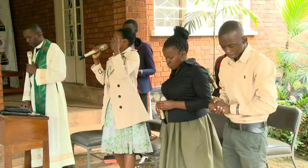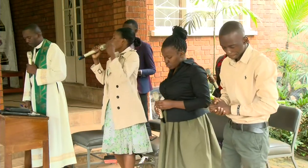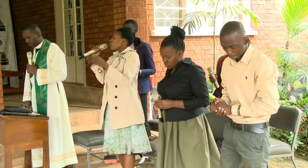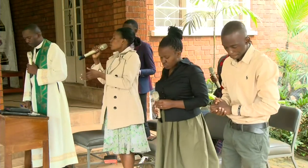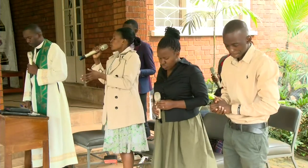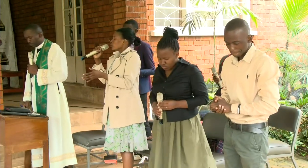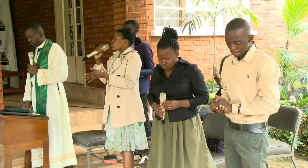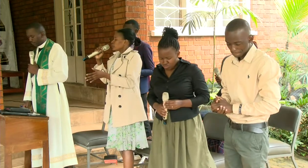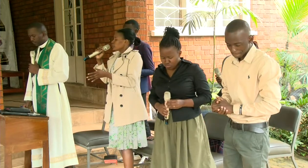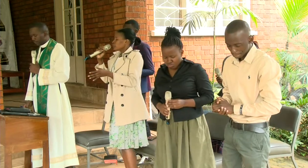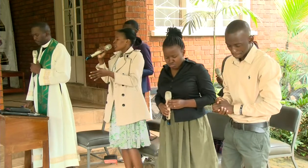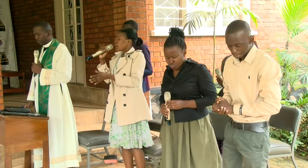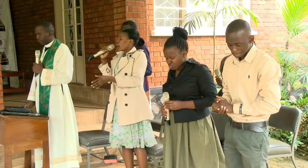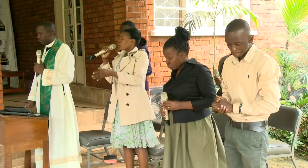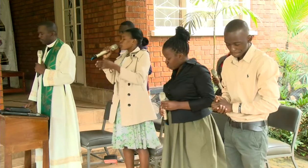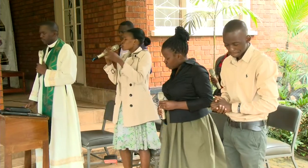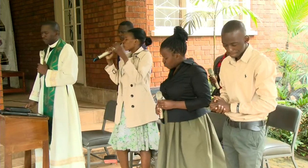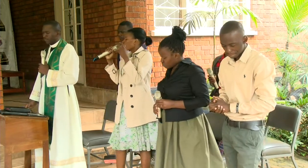Mutukuvu,